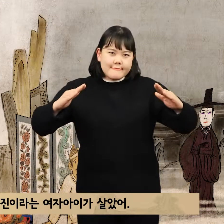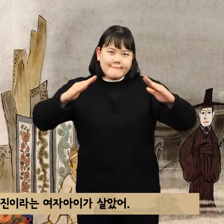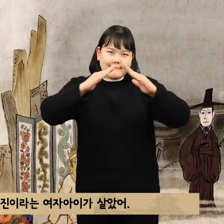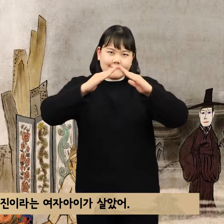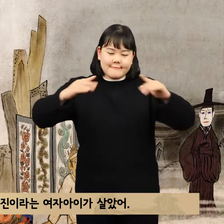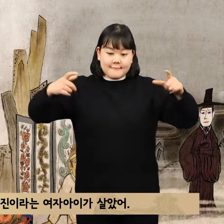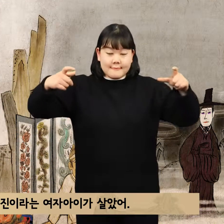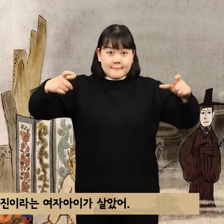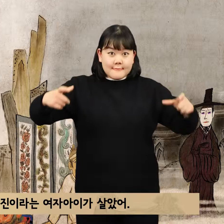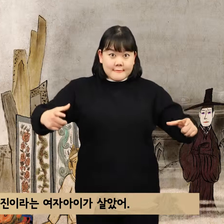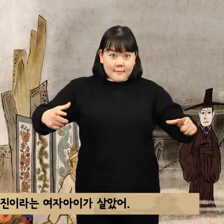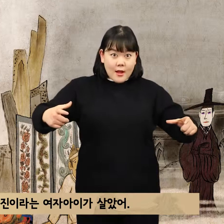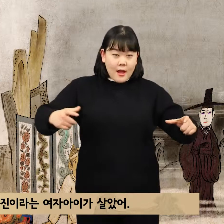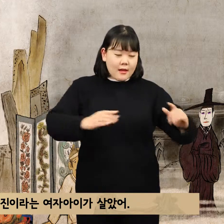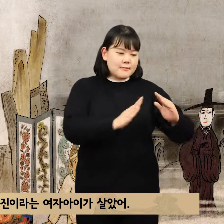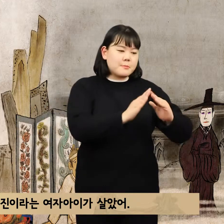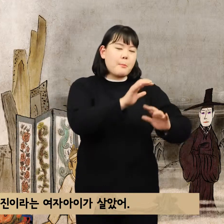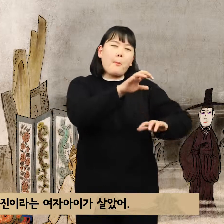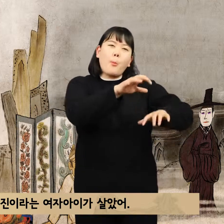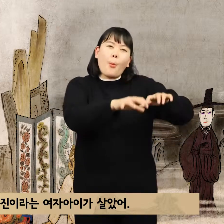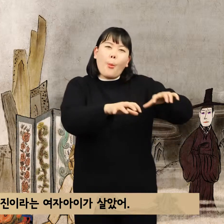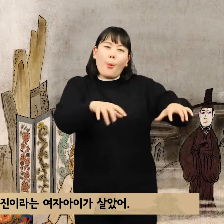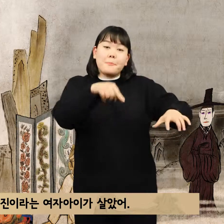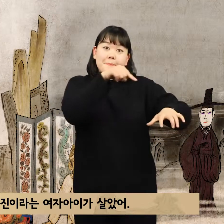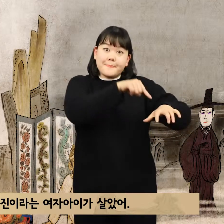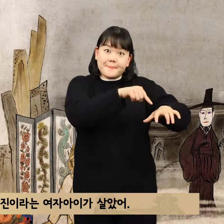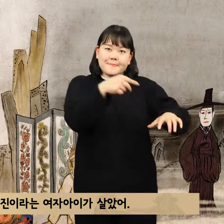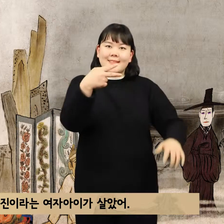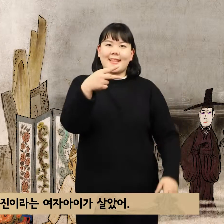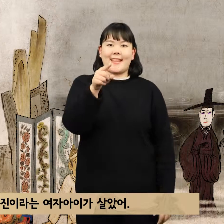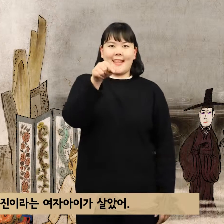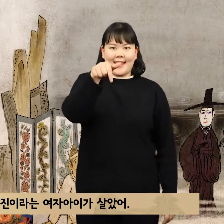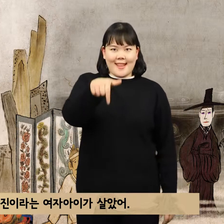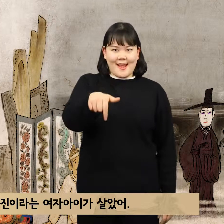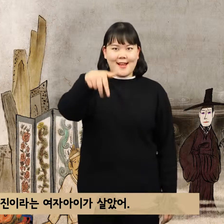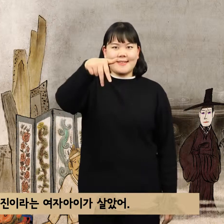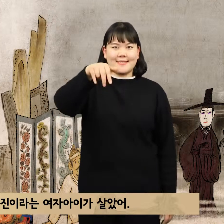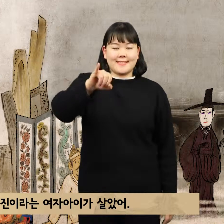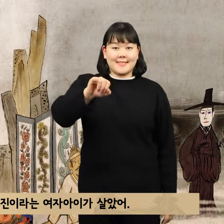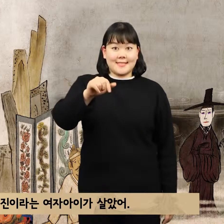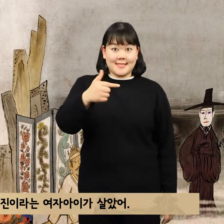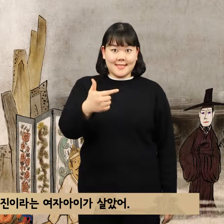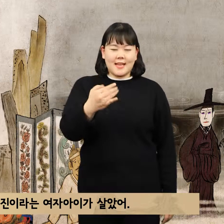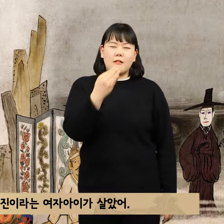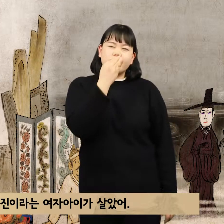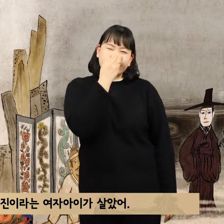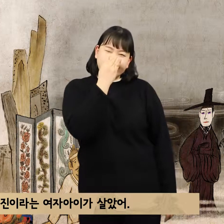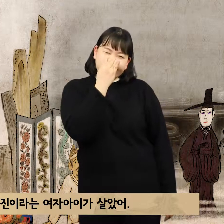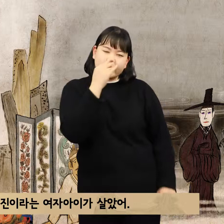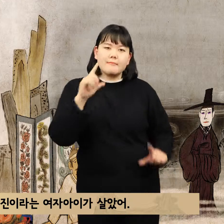전라도 한 고을에 덕진이라는 여자아이가 살았어.